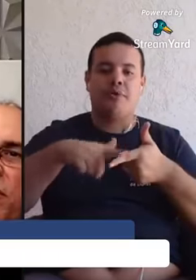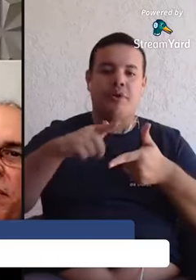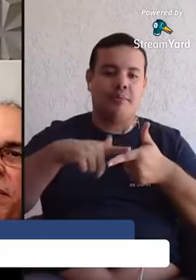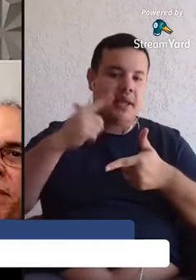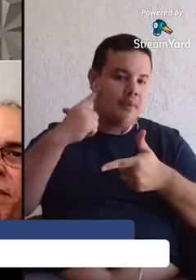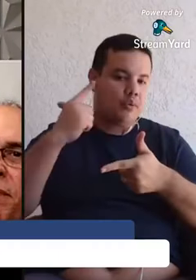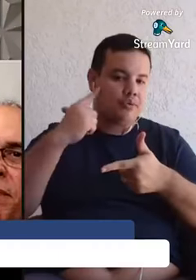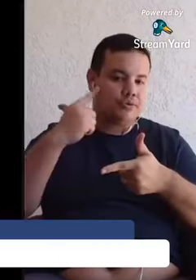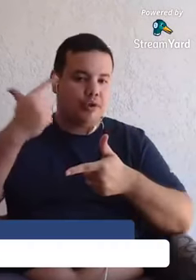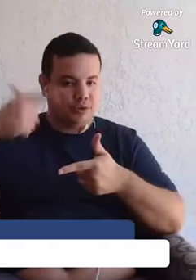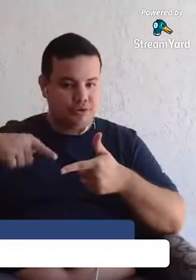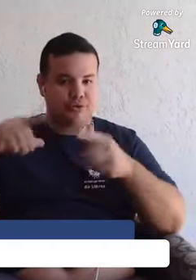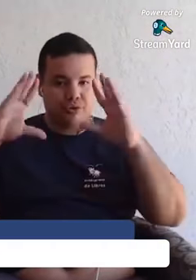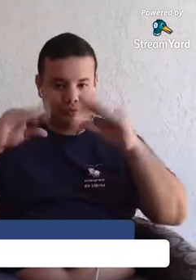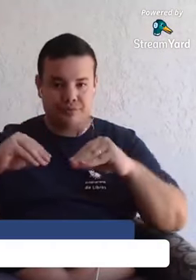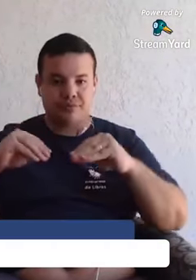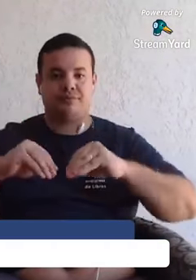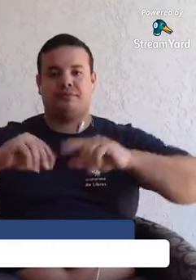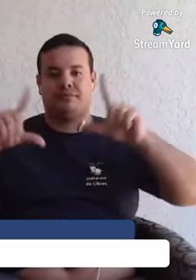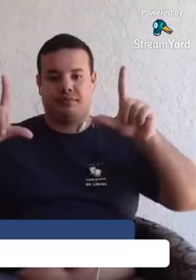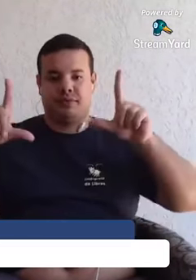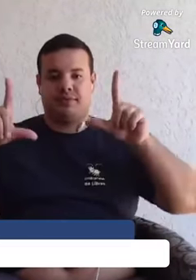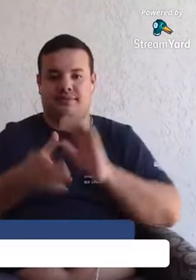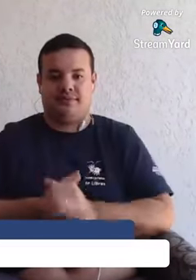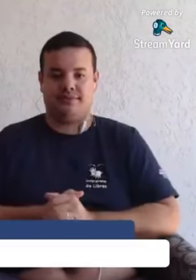perdi seu som. Entra de novo.